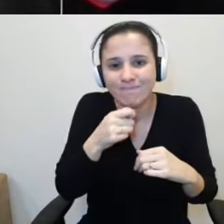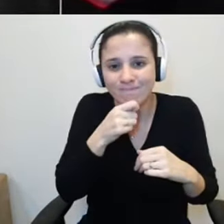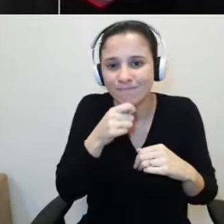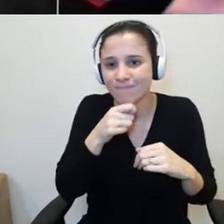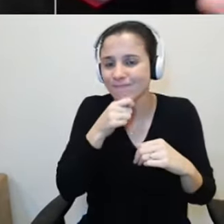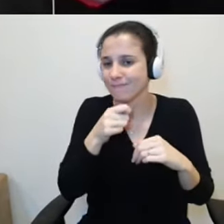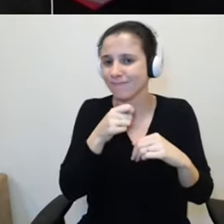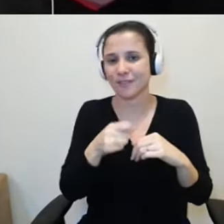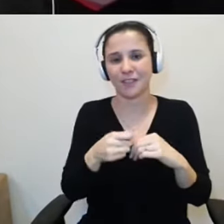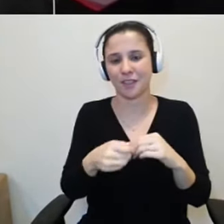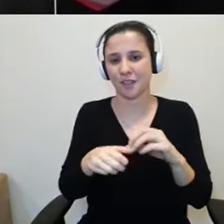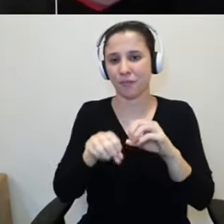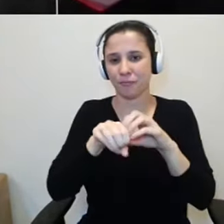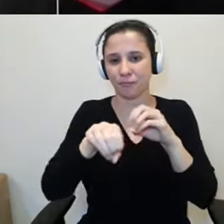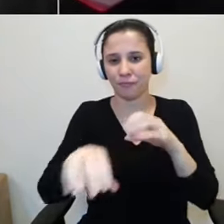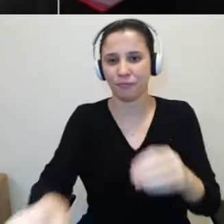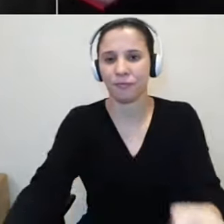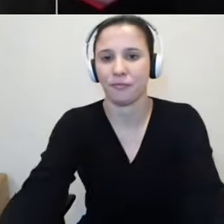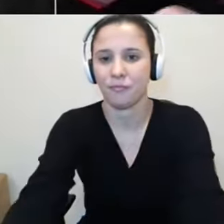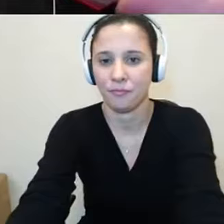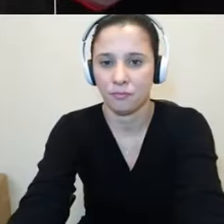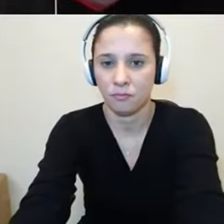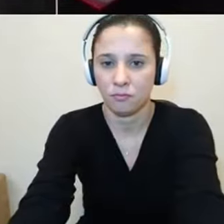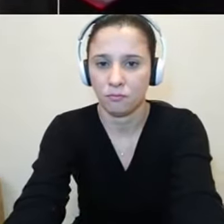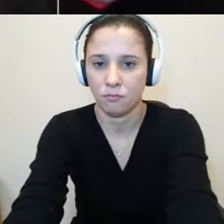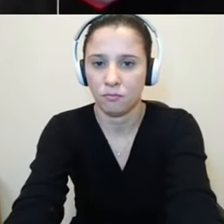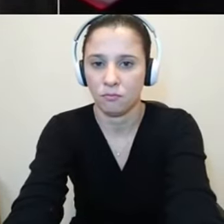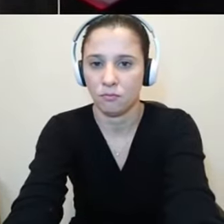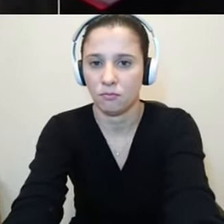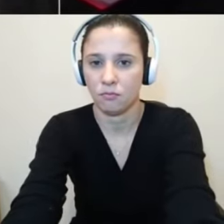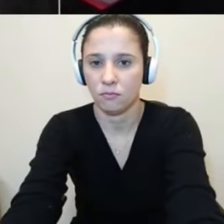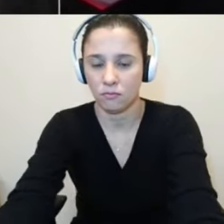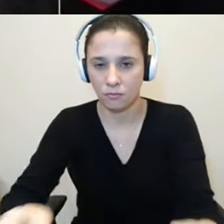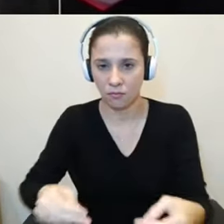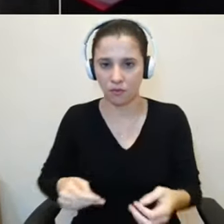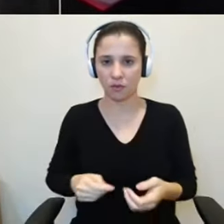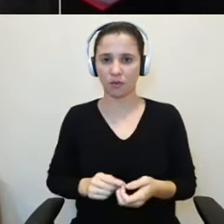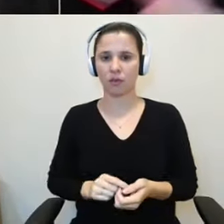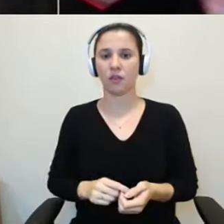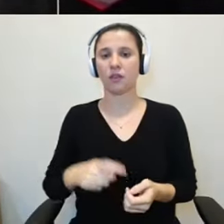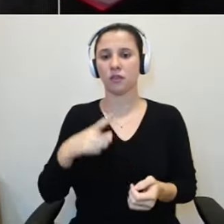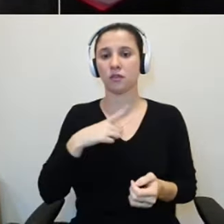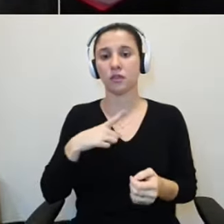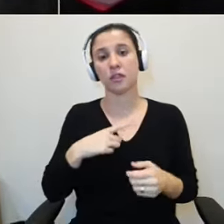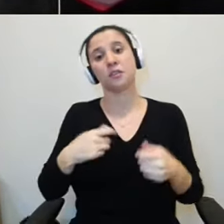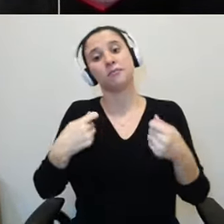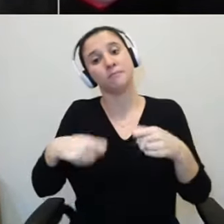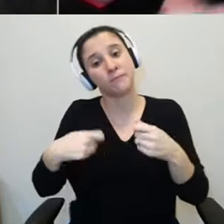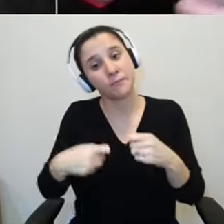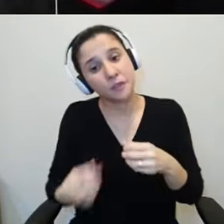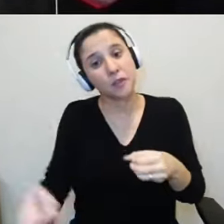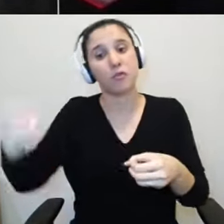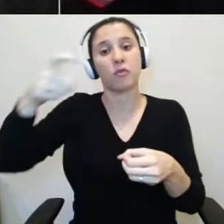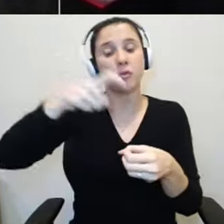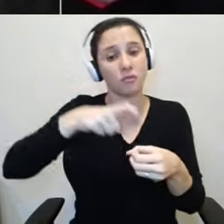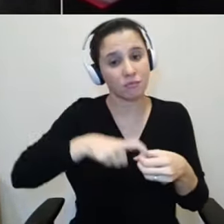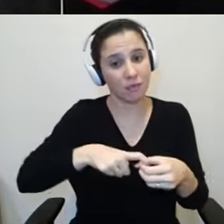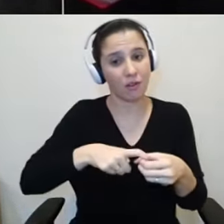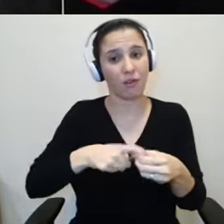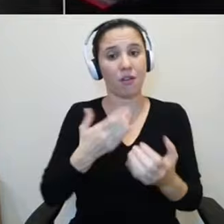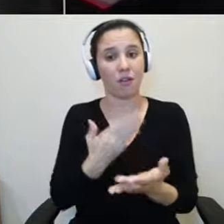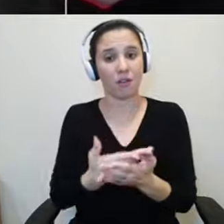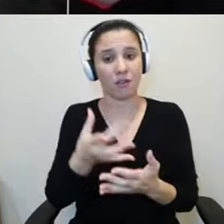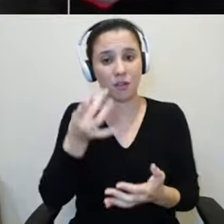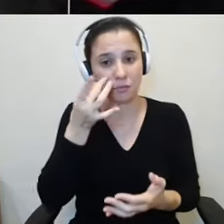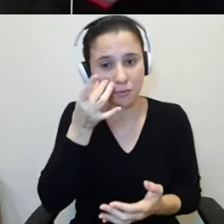tudo mais, esperar o momento em que for possível retornar, vocês retornarem presencialmente e a gente ter condições de executar essas